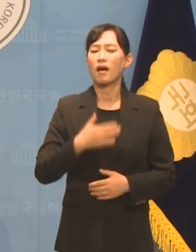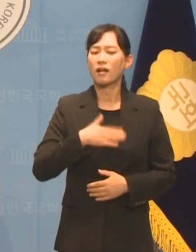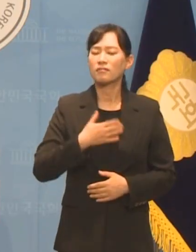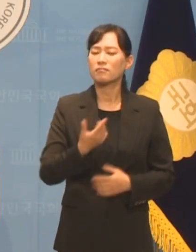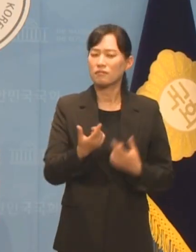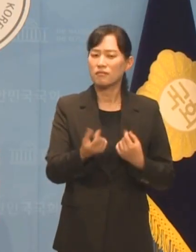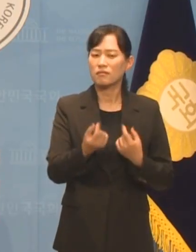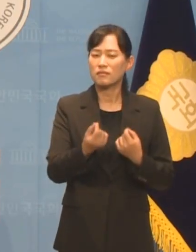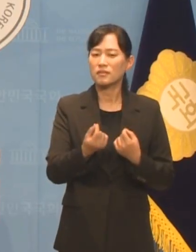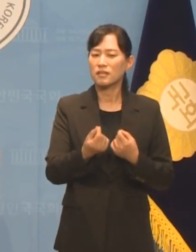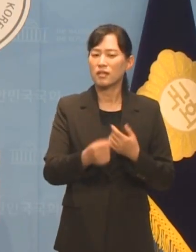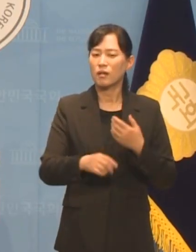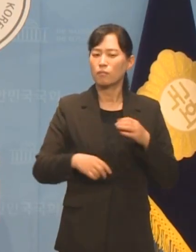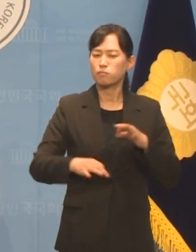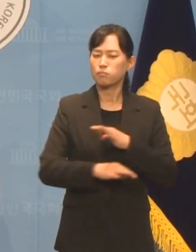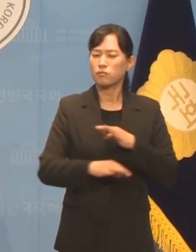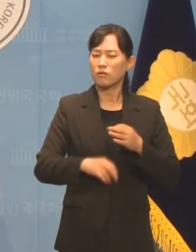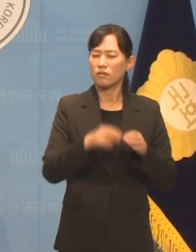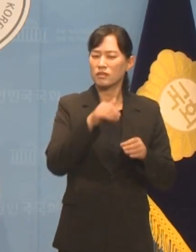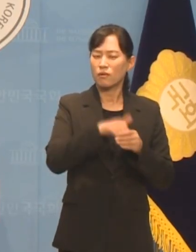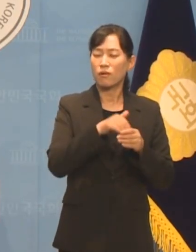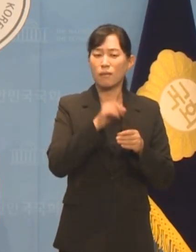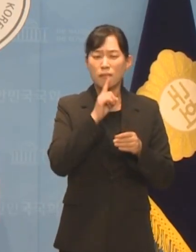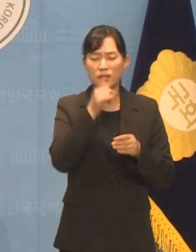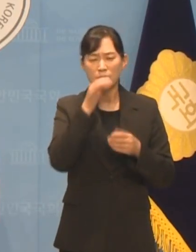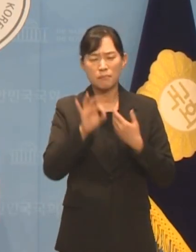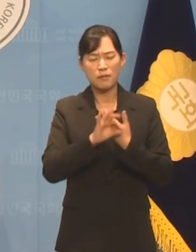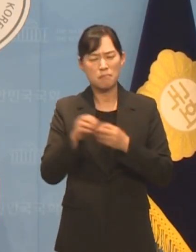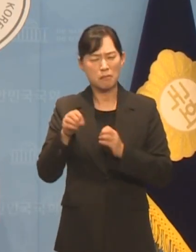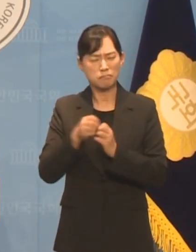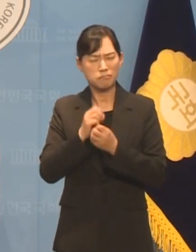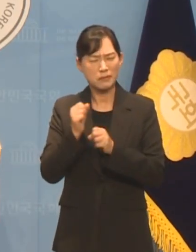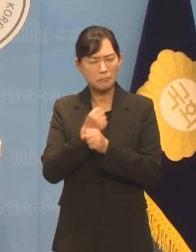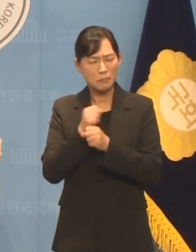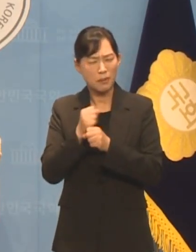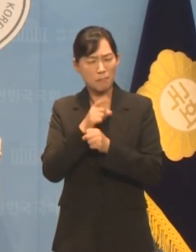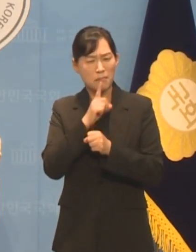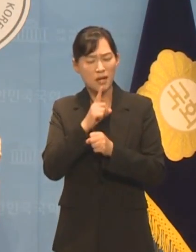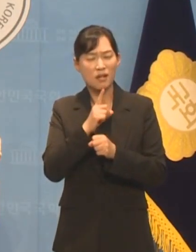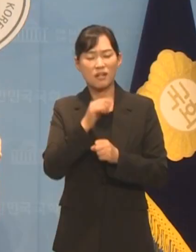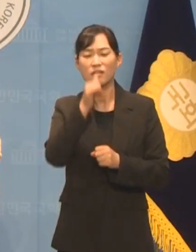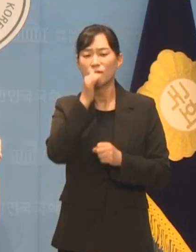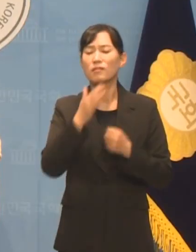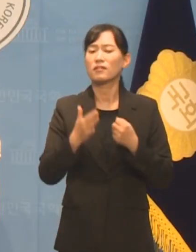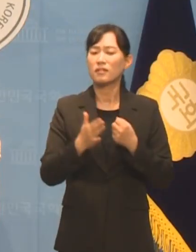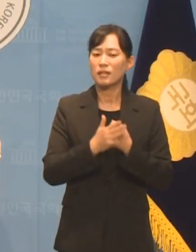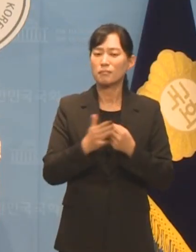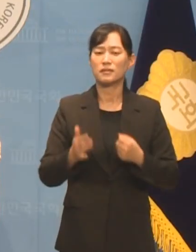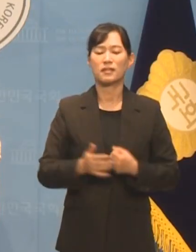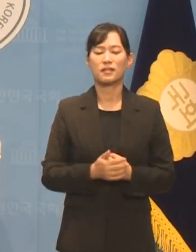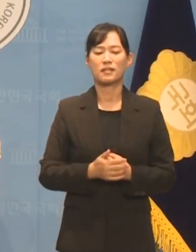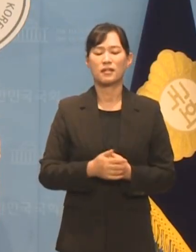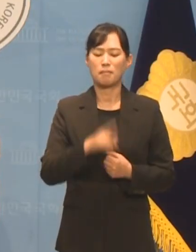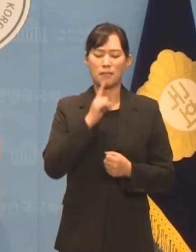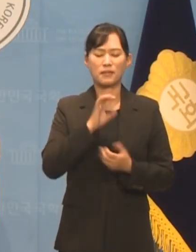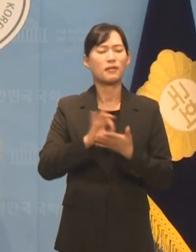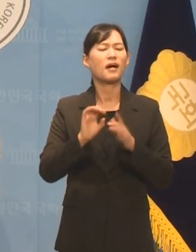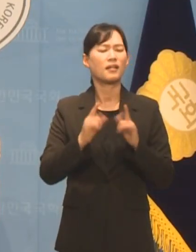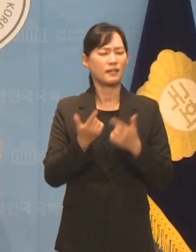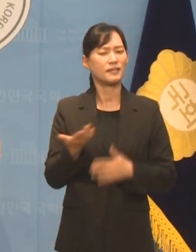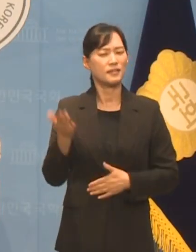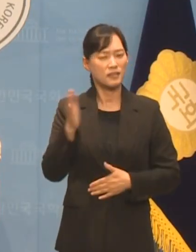아시다시피 부정선거 이런 이야기만 나오면은 뭐 음모론이다. 그래서 사람들이 금기시하고